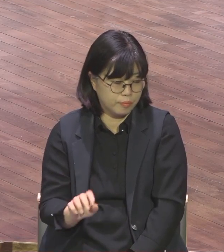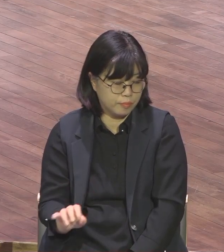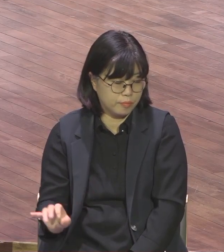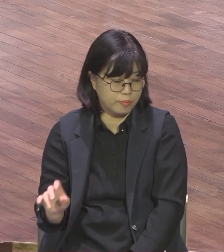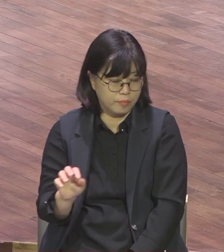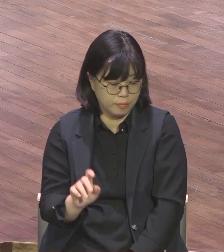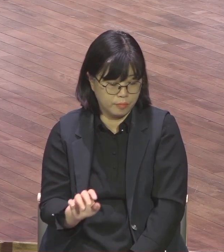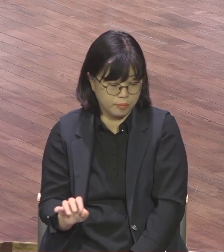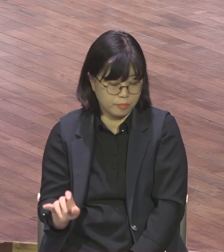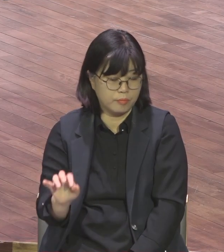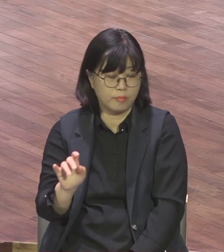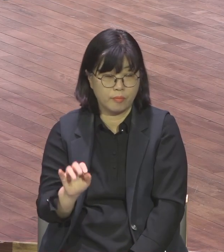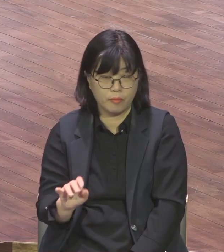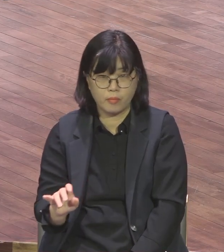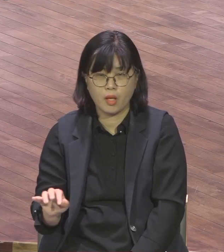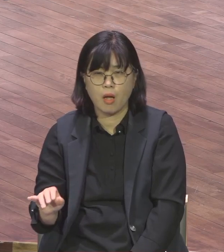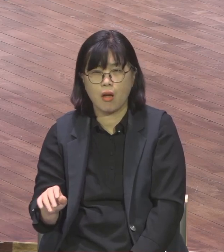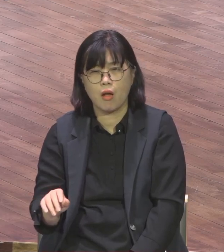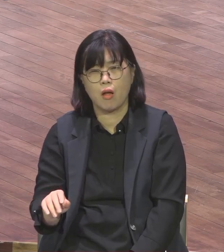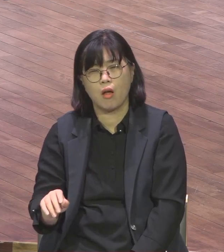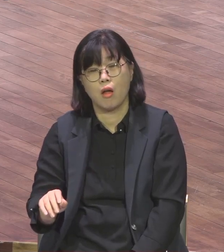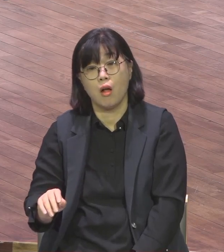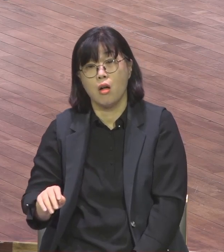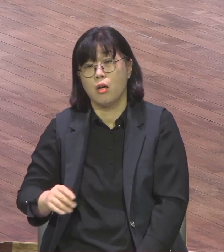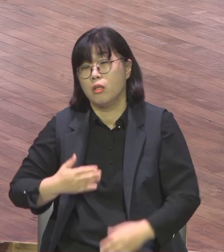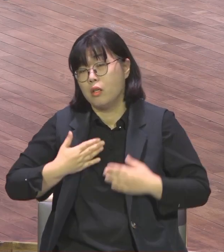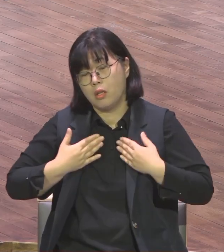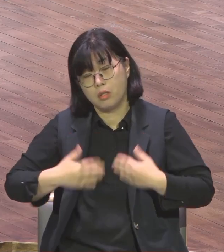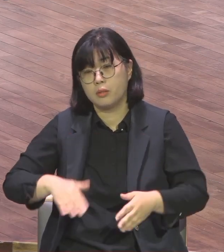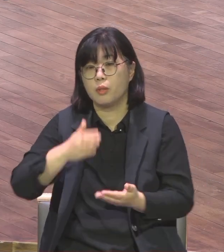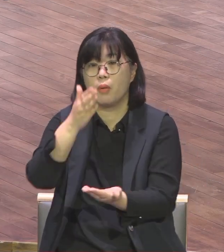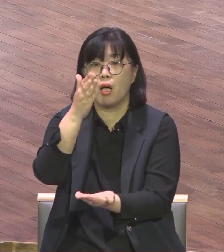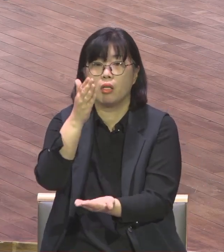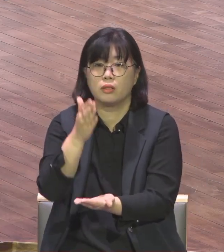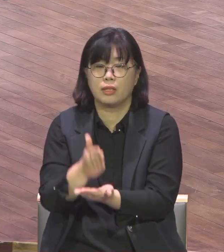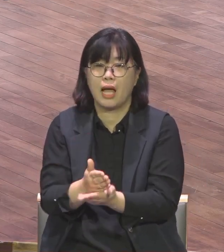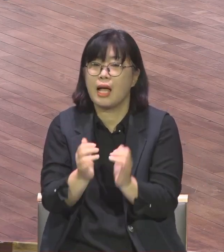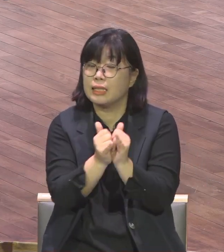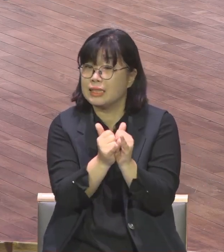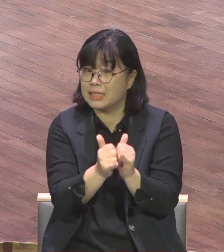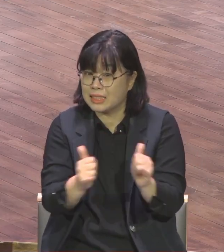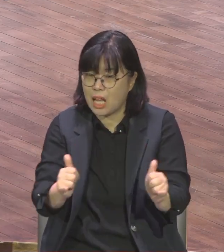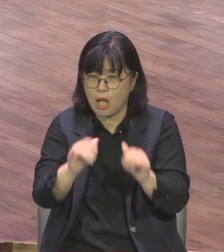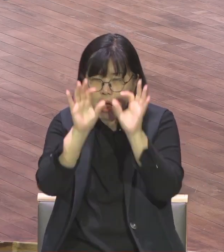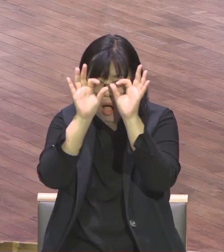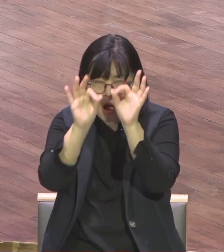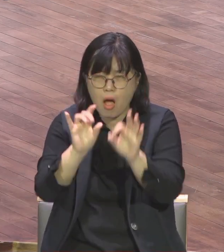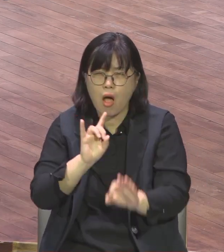늦지 마, 사람들은 도망가.